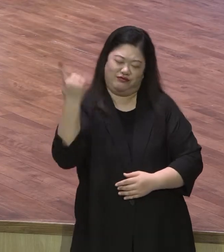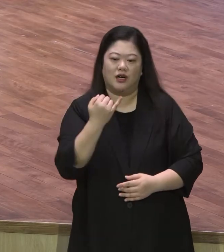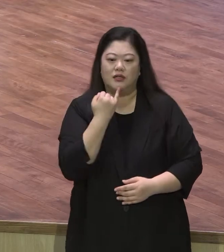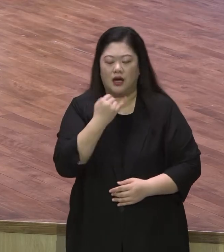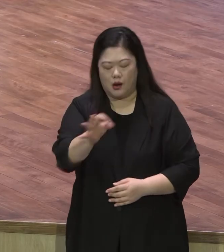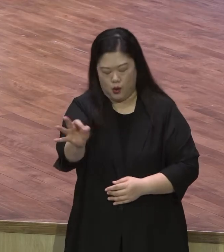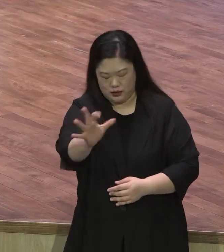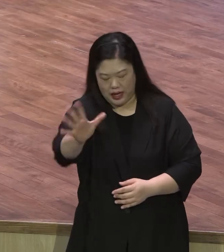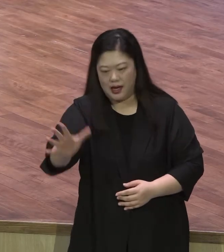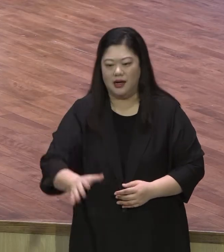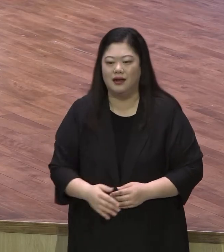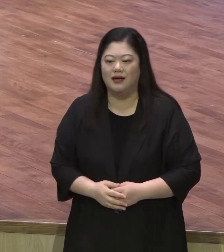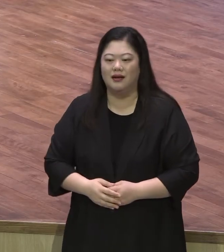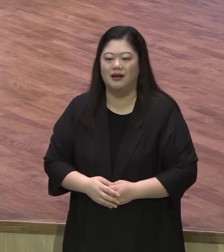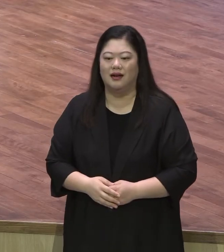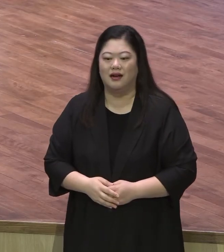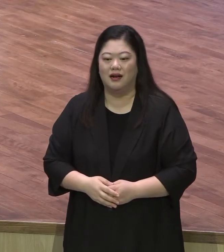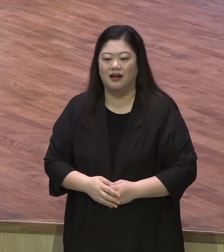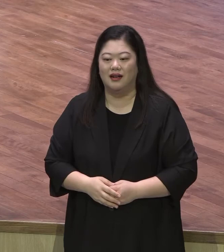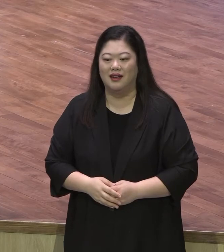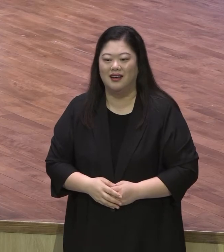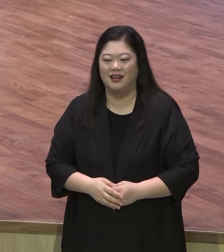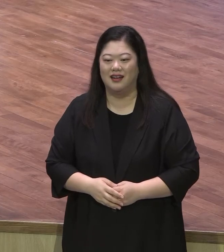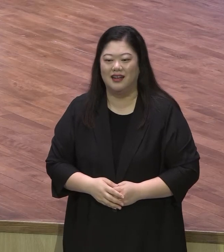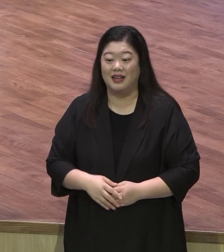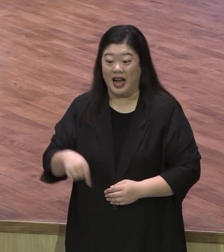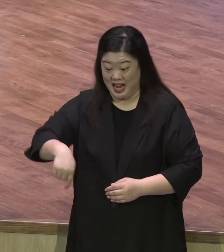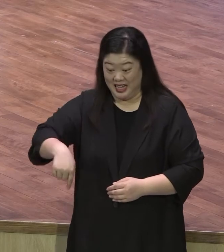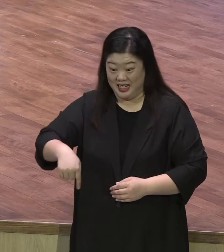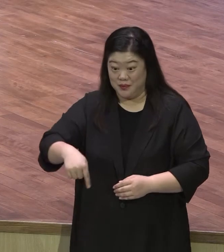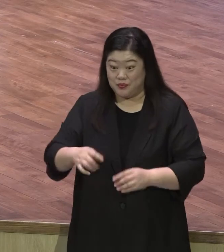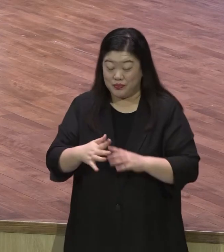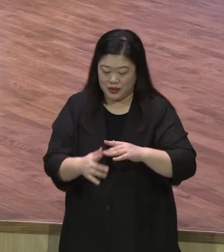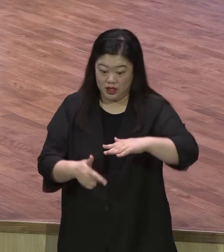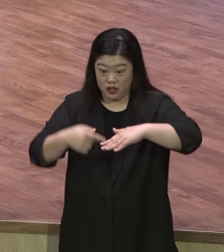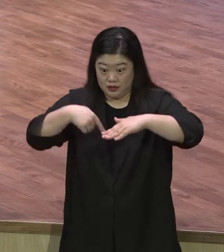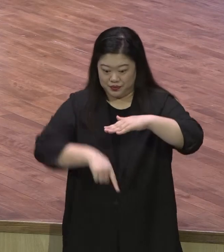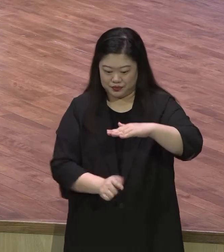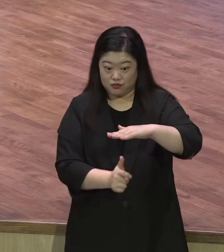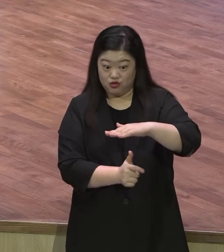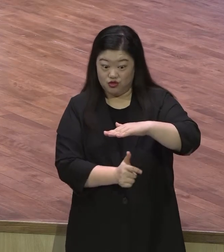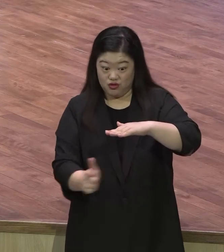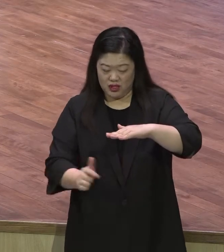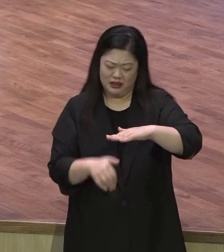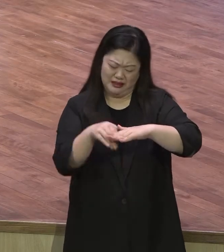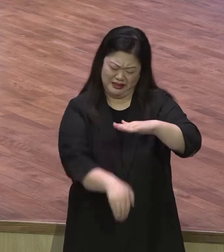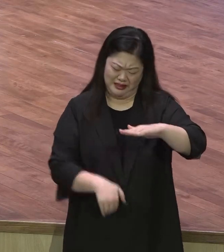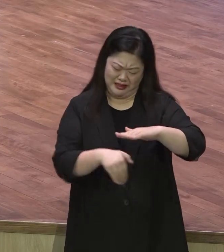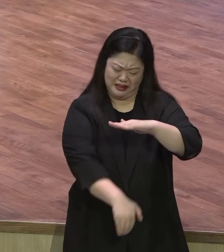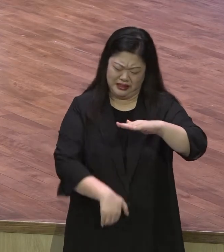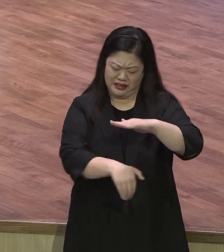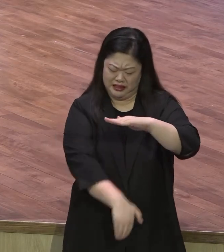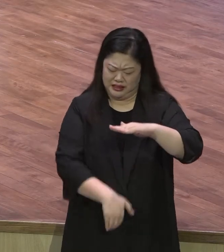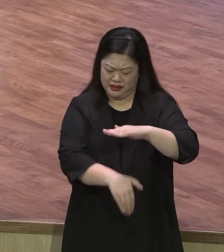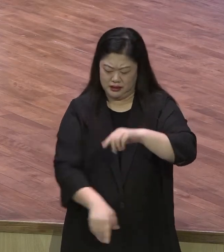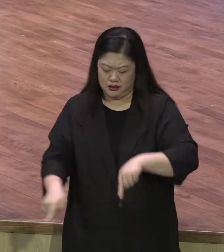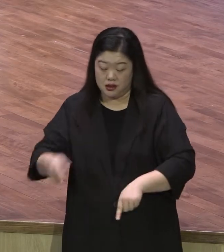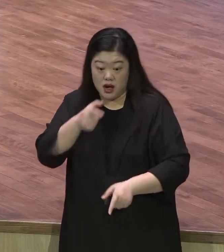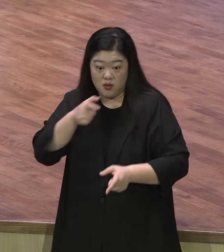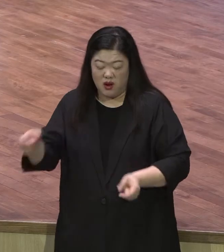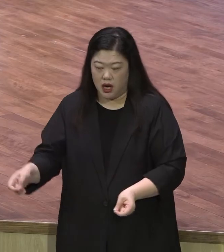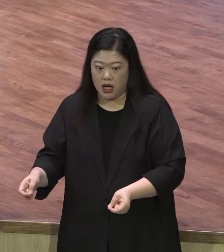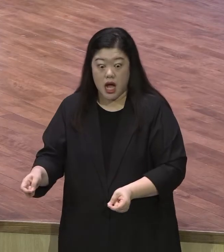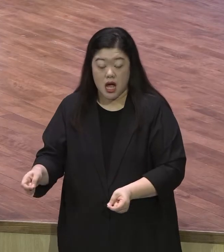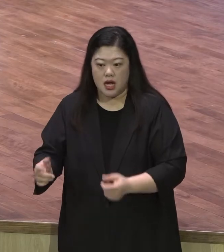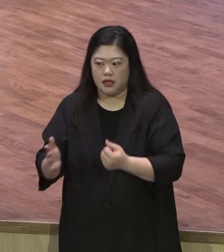워낙 깊이 들어가가지고 그렇게 지하 6층 지상 14층 밑에 큰 트람드 밑에까지 그렇게 봤단